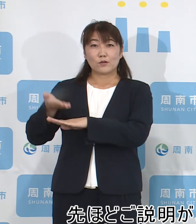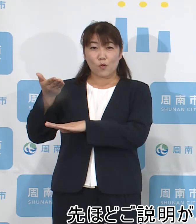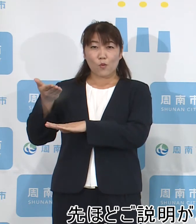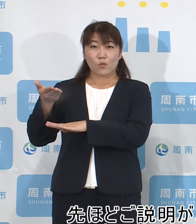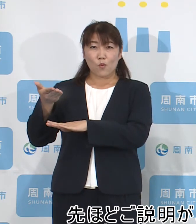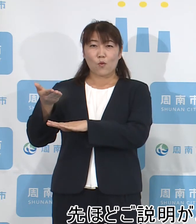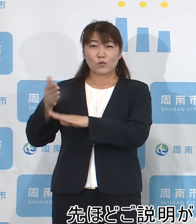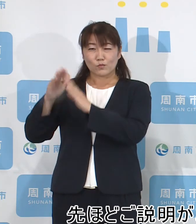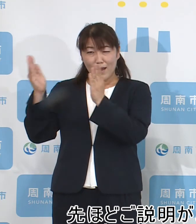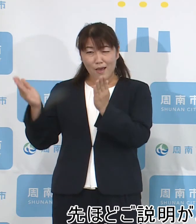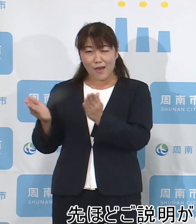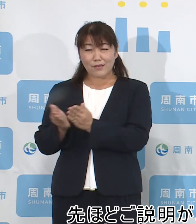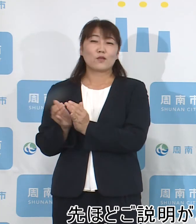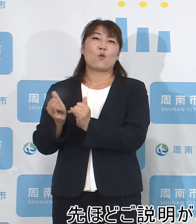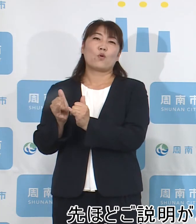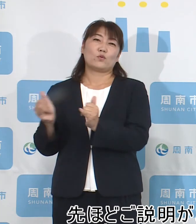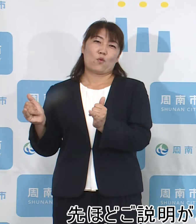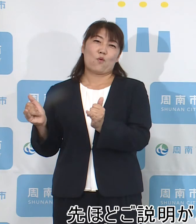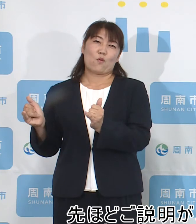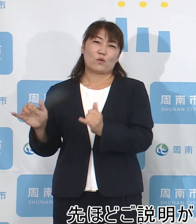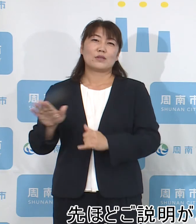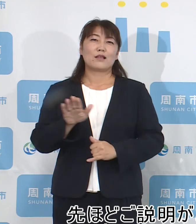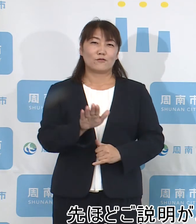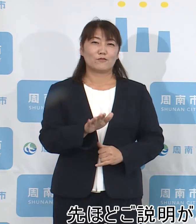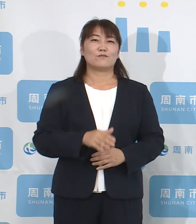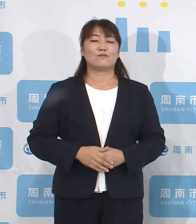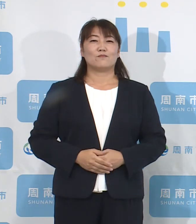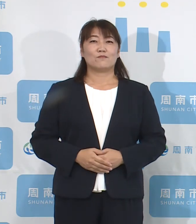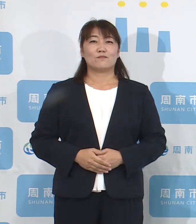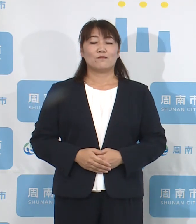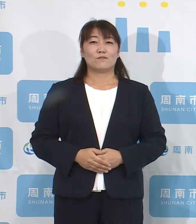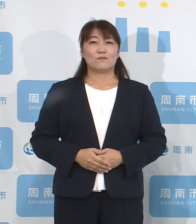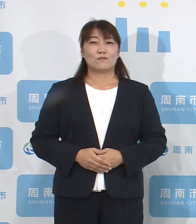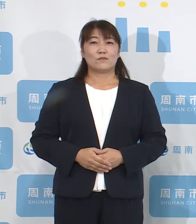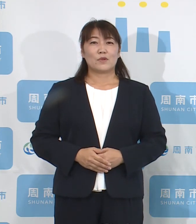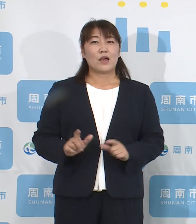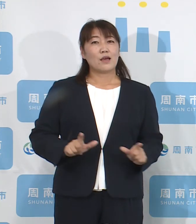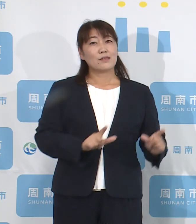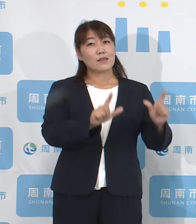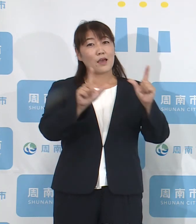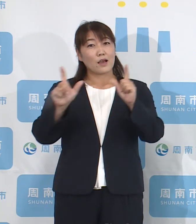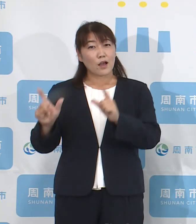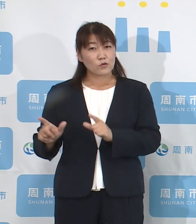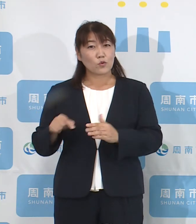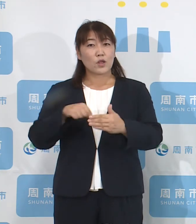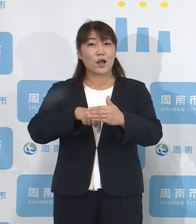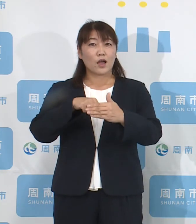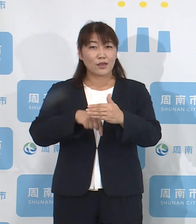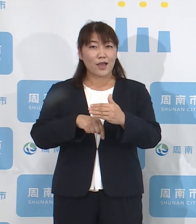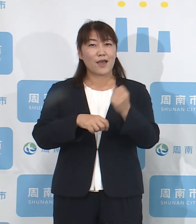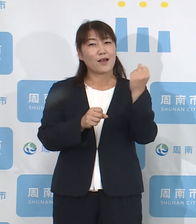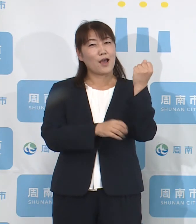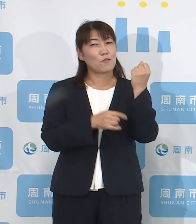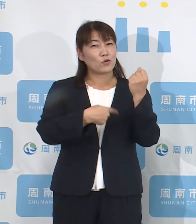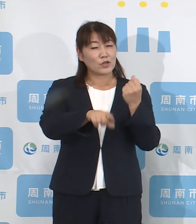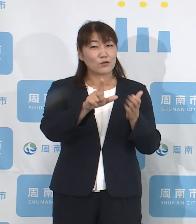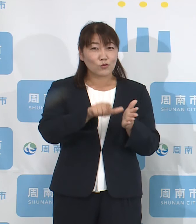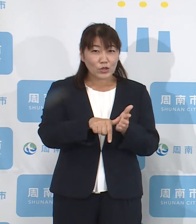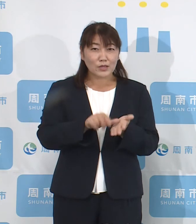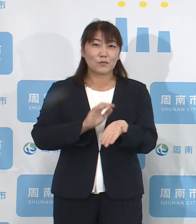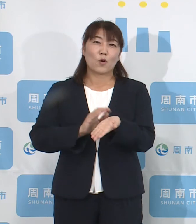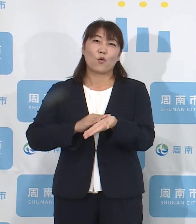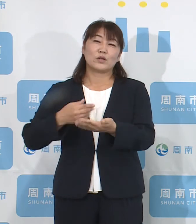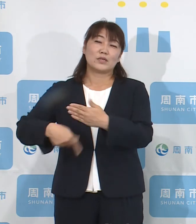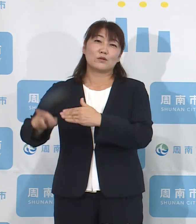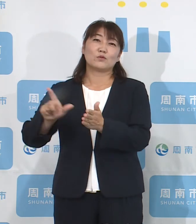歳以上のすべての方でございます。日常生活における買い物や通院